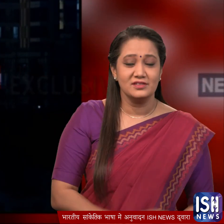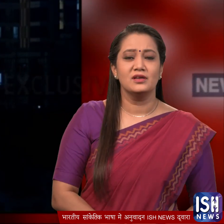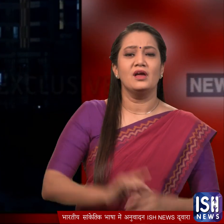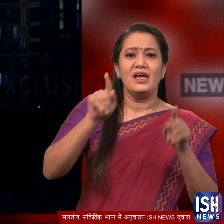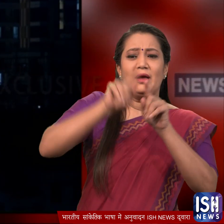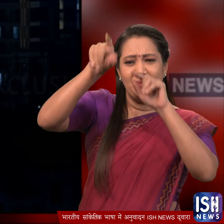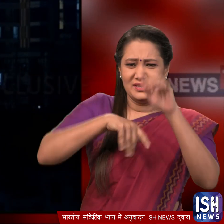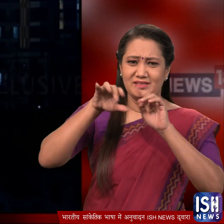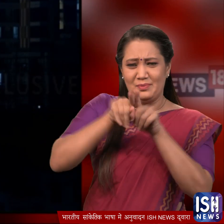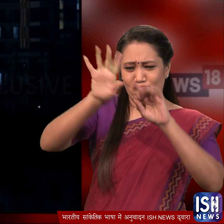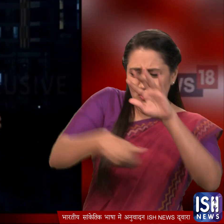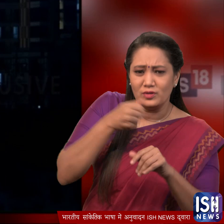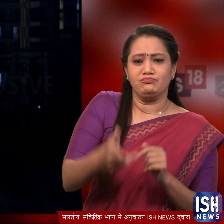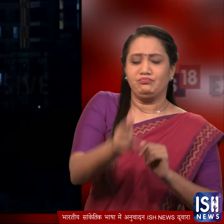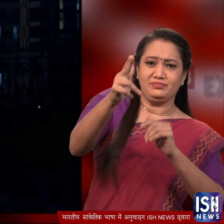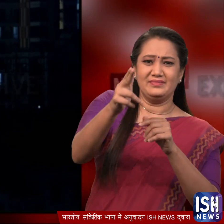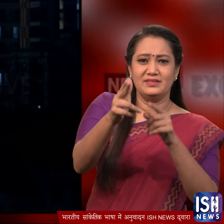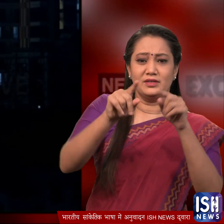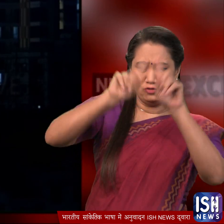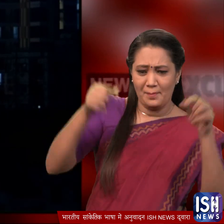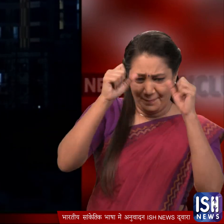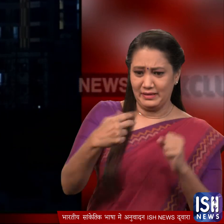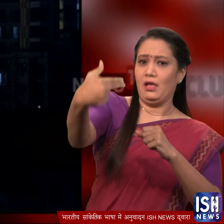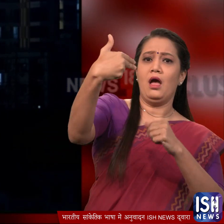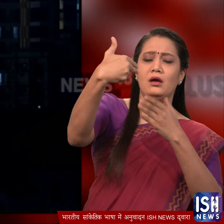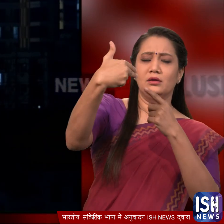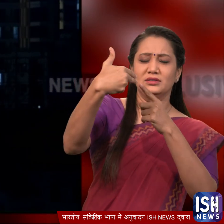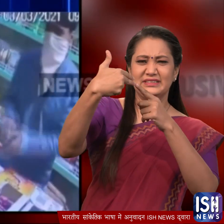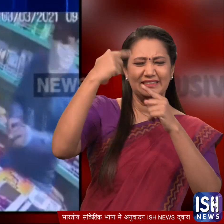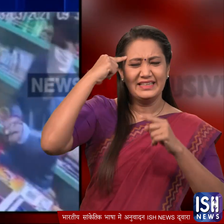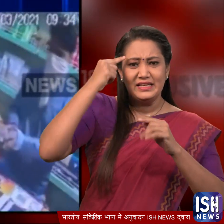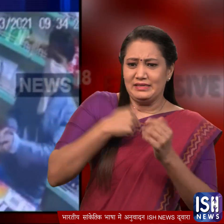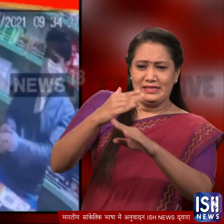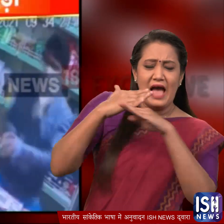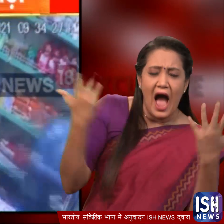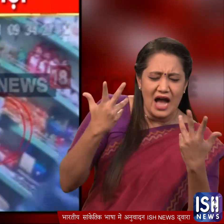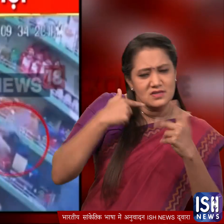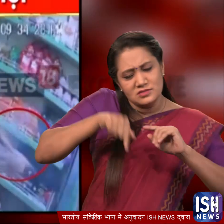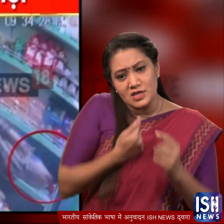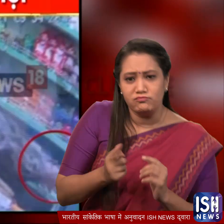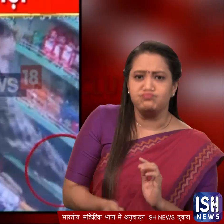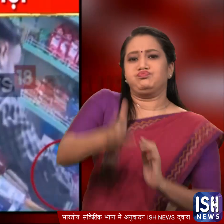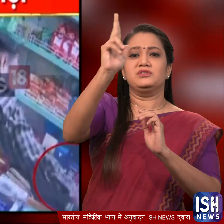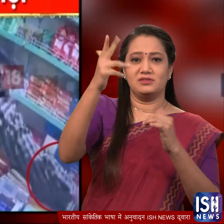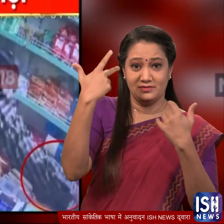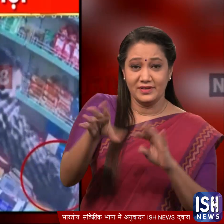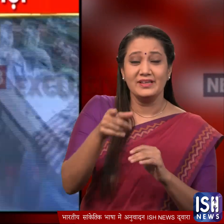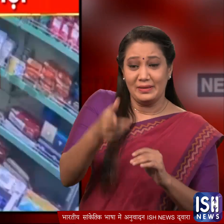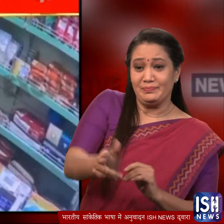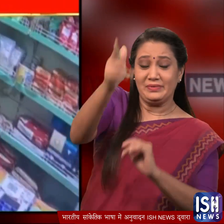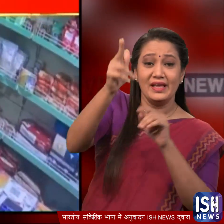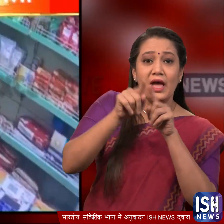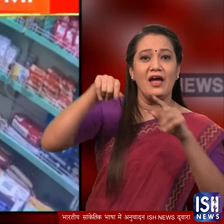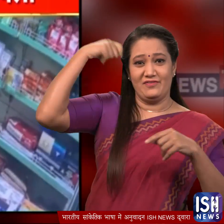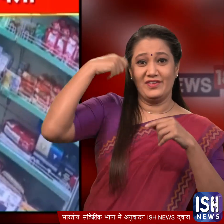लूटपाट के इरादे से दुकान में घुसे बदमाश ने दुकानदार पर पिस्तौल तान दी, जिसके बाद खुद को बचाने के लिए उसने बदमाश पर फायर कर दिया।